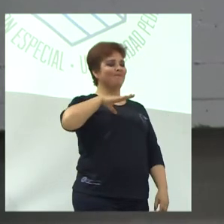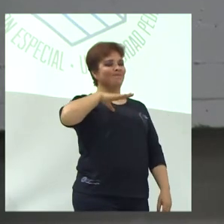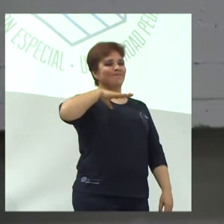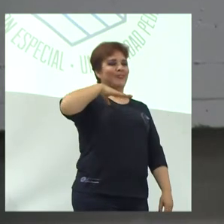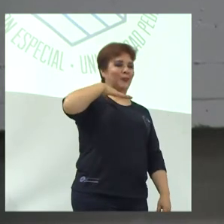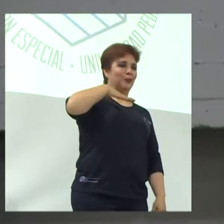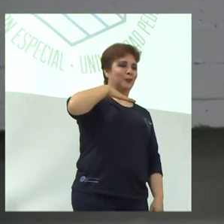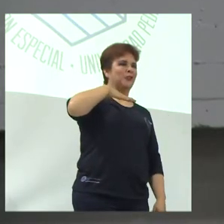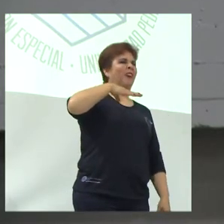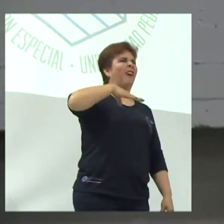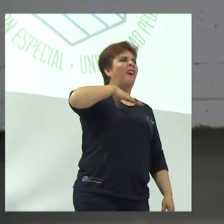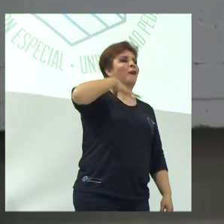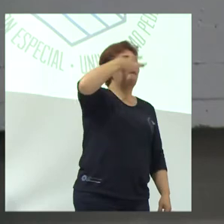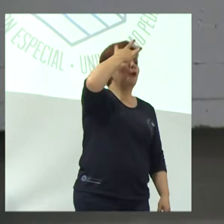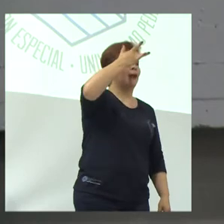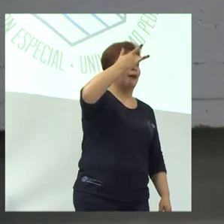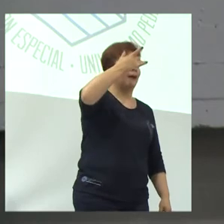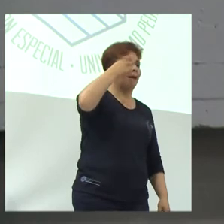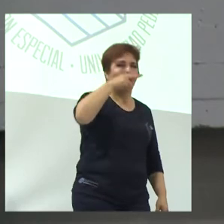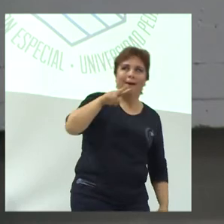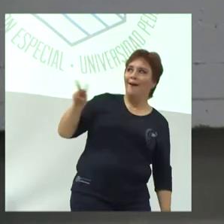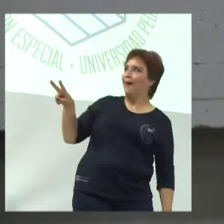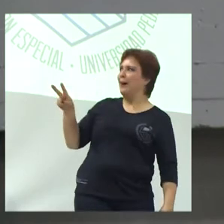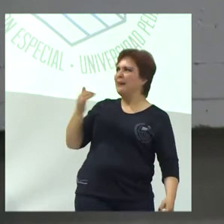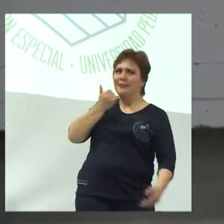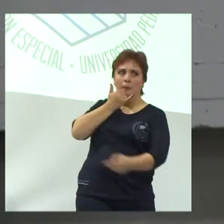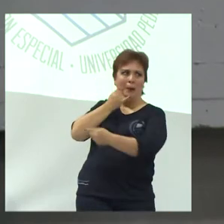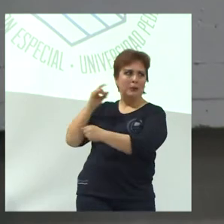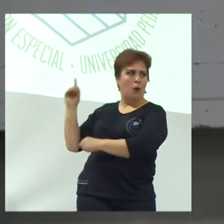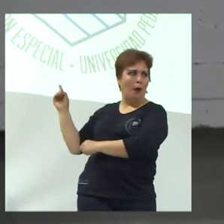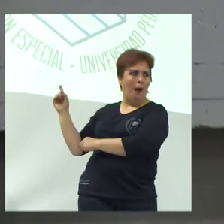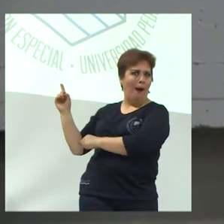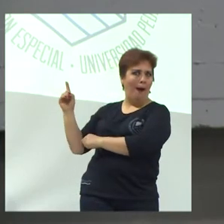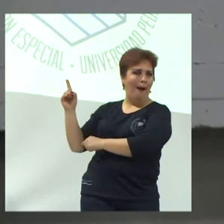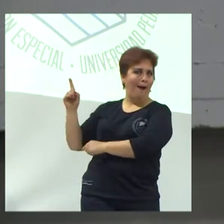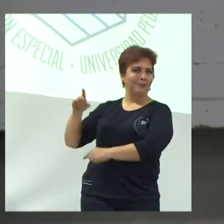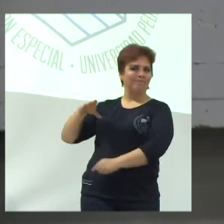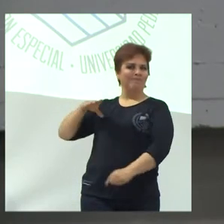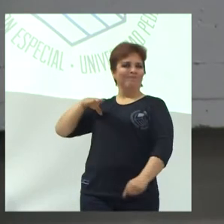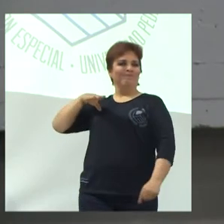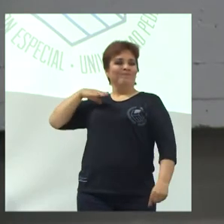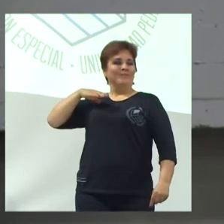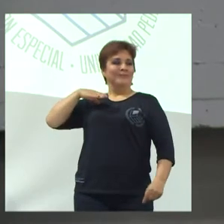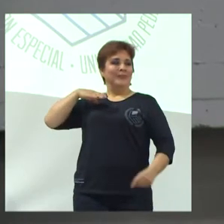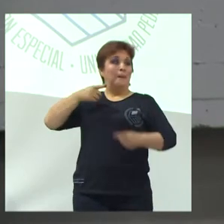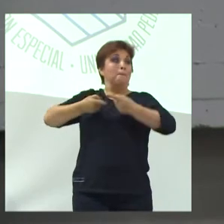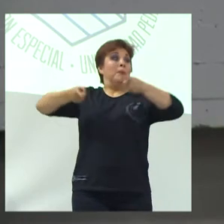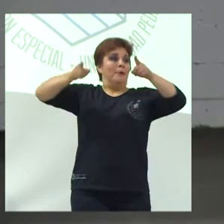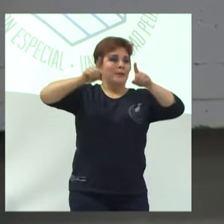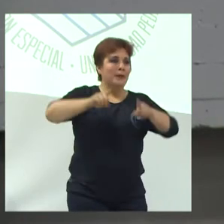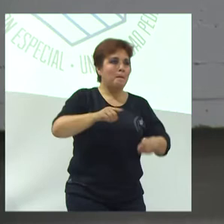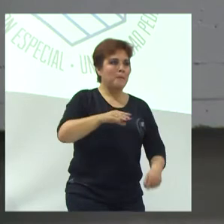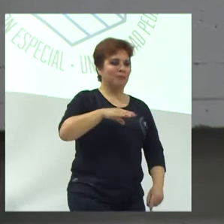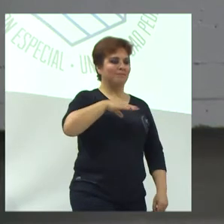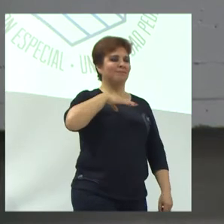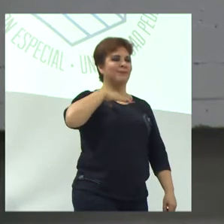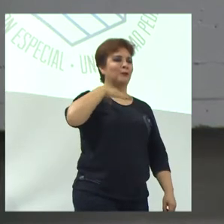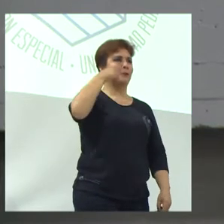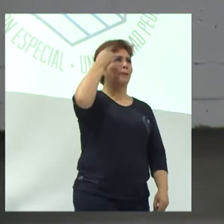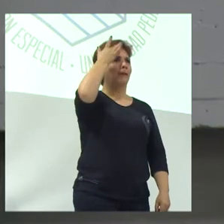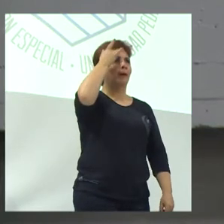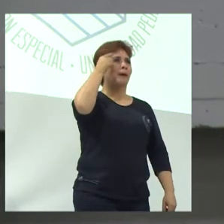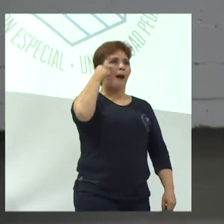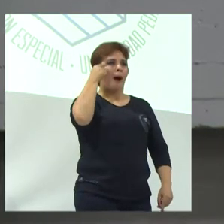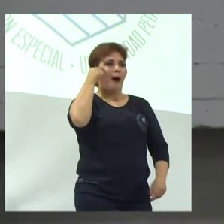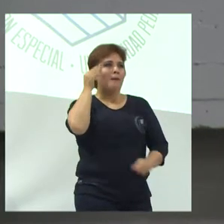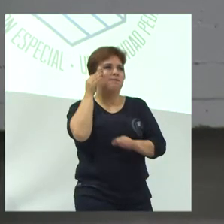pasado en estos 50 años sino por las amplias proyecciones que tiene en la consolidación